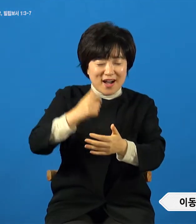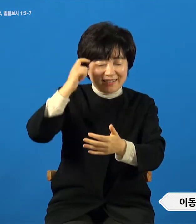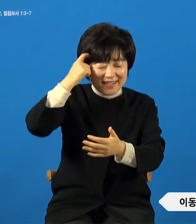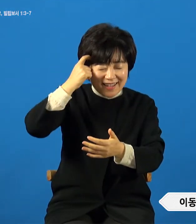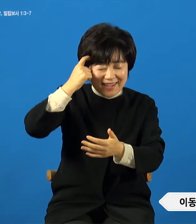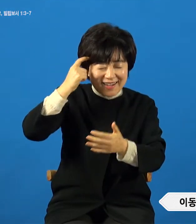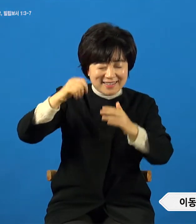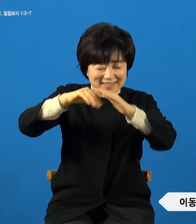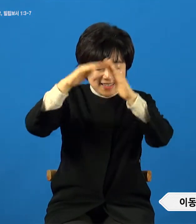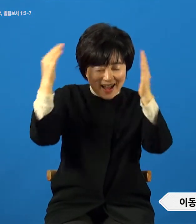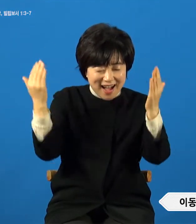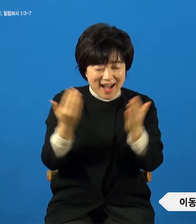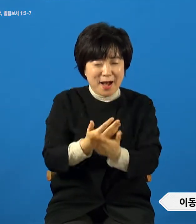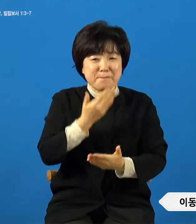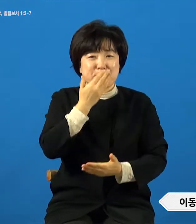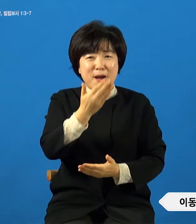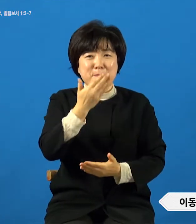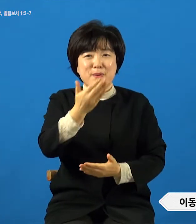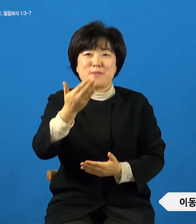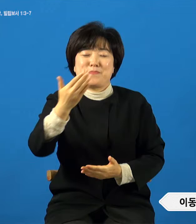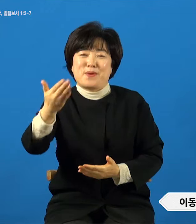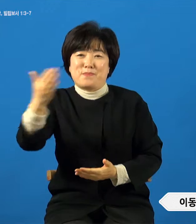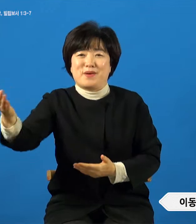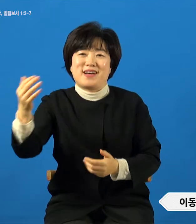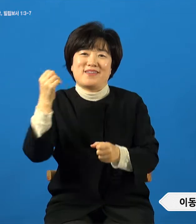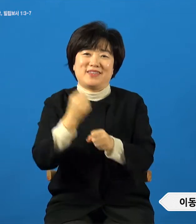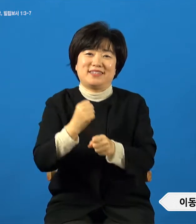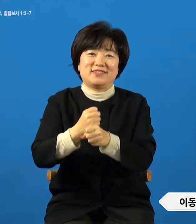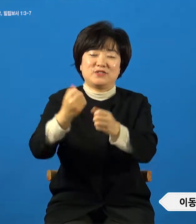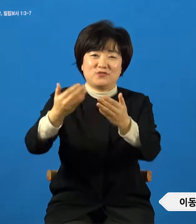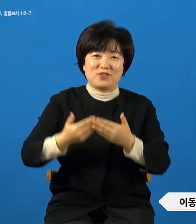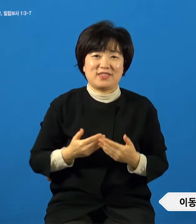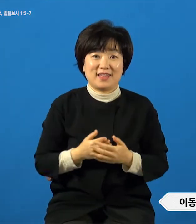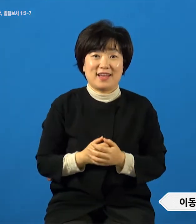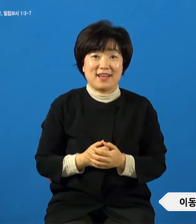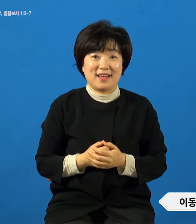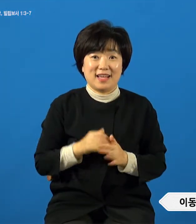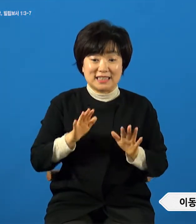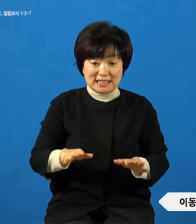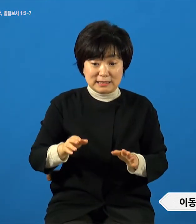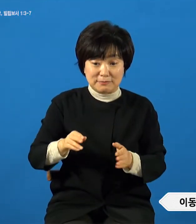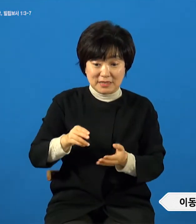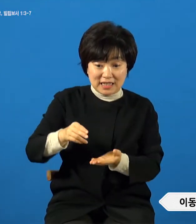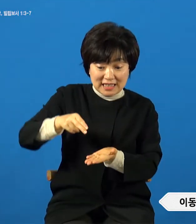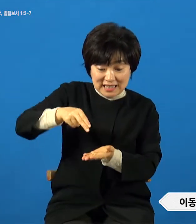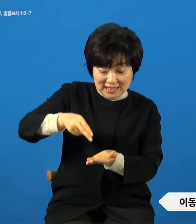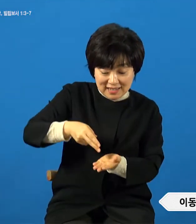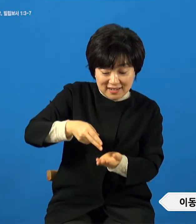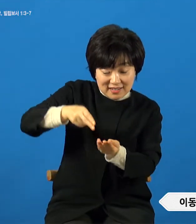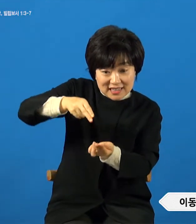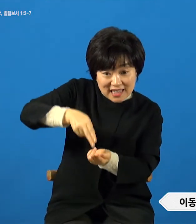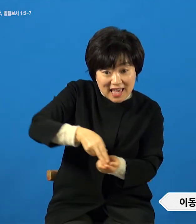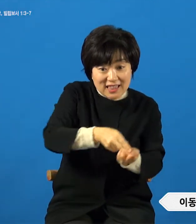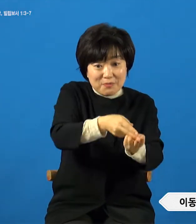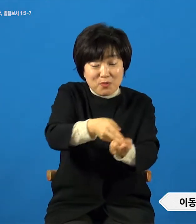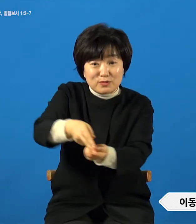하나님은 이 모든 일을 가능하게 하셨다고. 그는 지금 스케이트보드를 타고 있습니다.